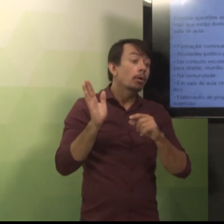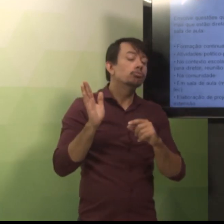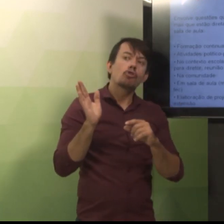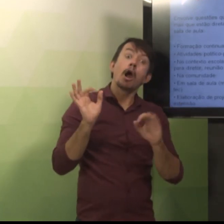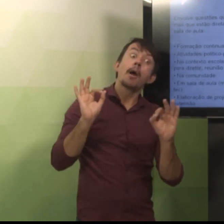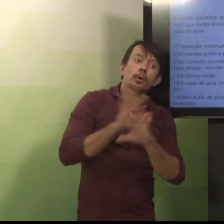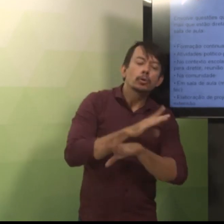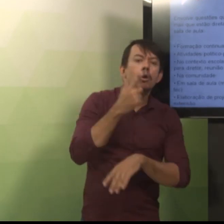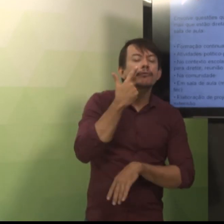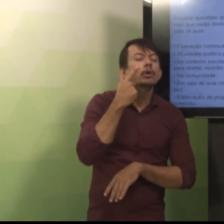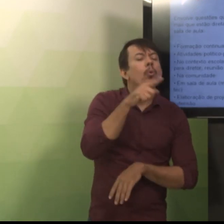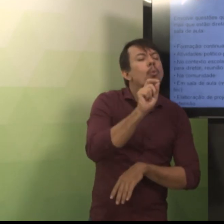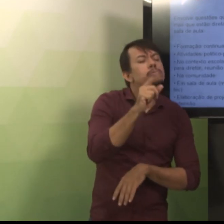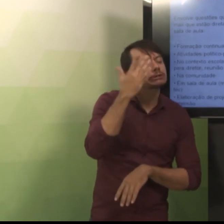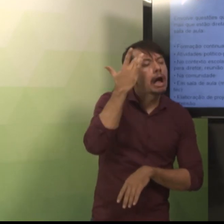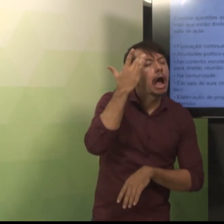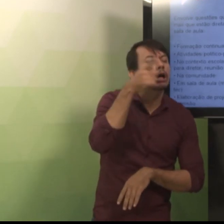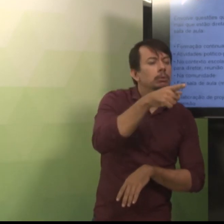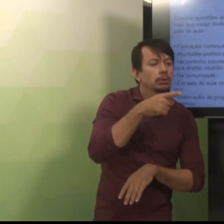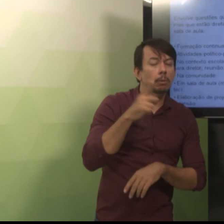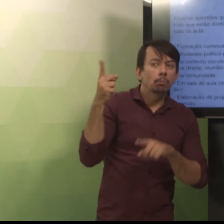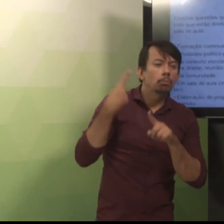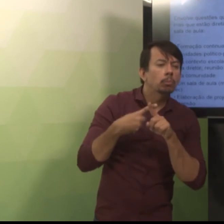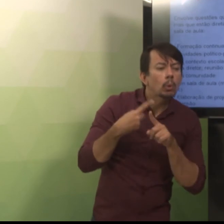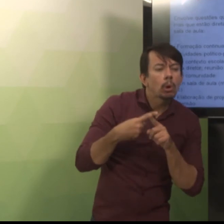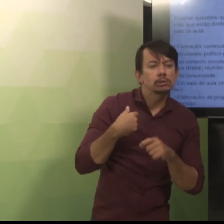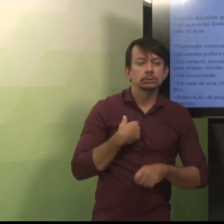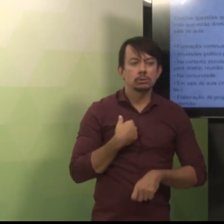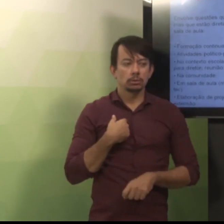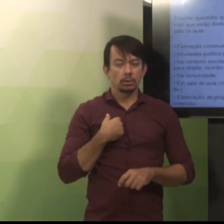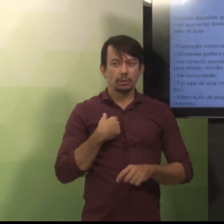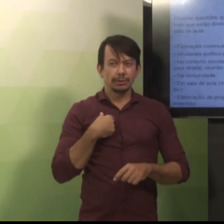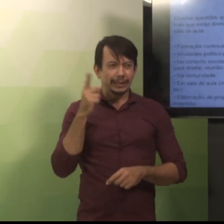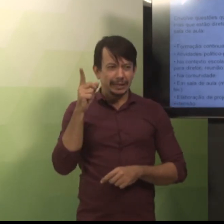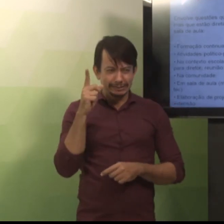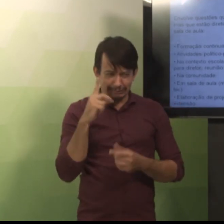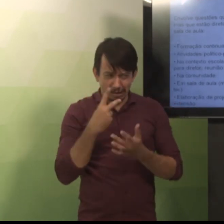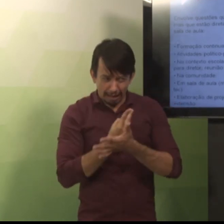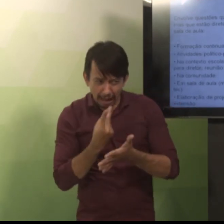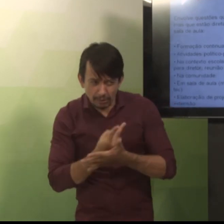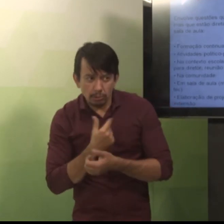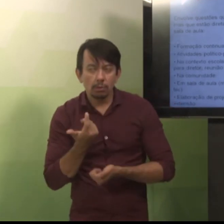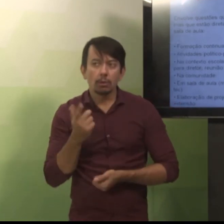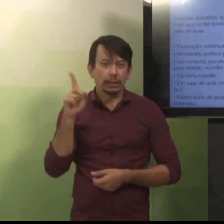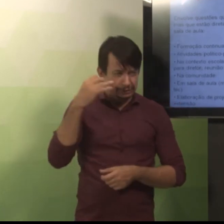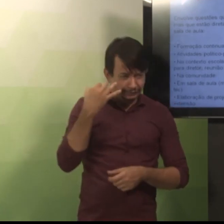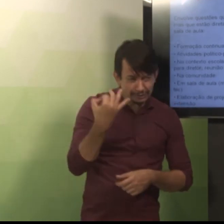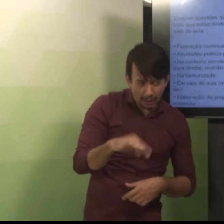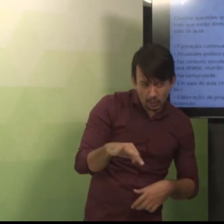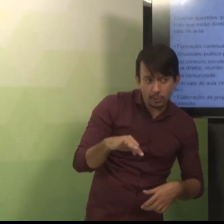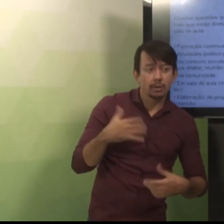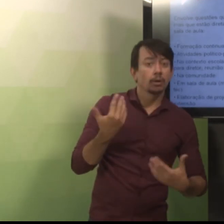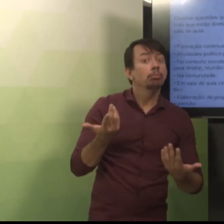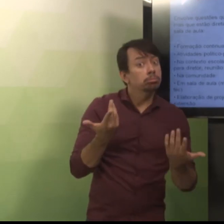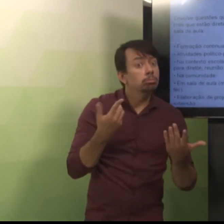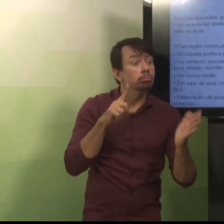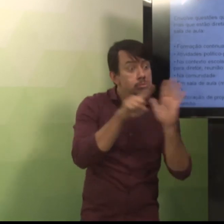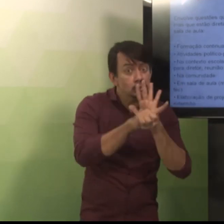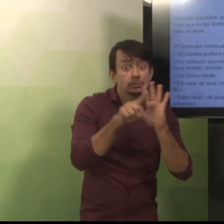Então mostre, pergunte o que ele entendeu, questione, pergunte se está certo, está errado. Faça questionamentos a esse aluno, isso é